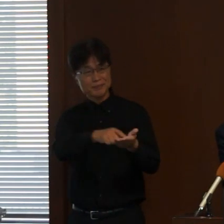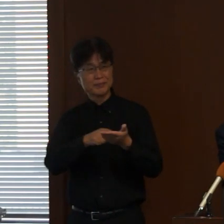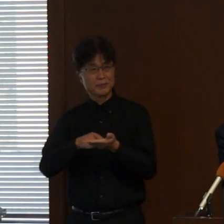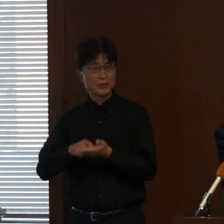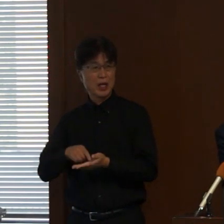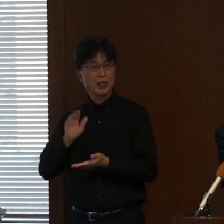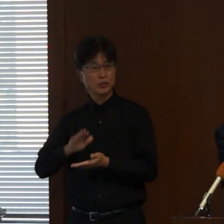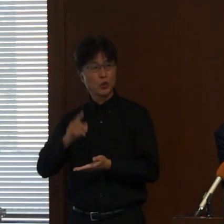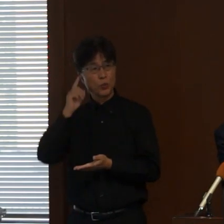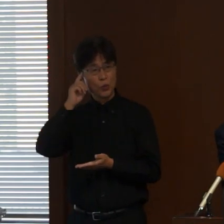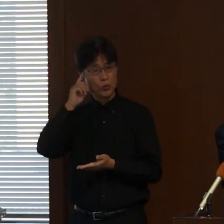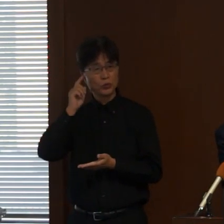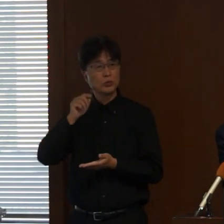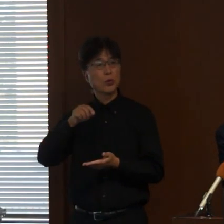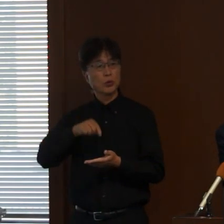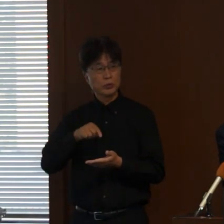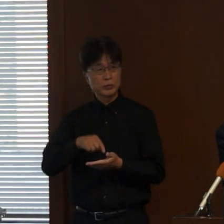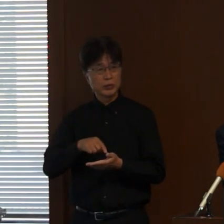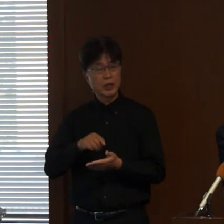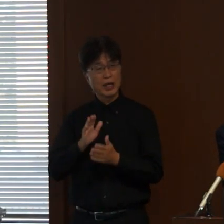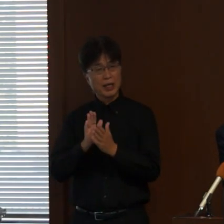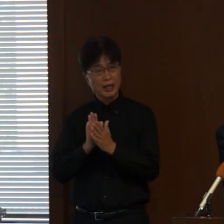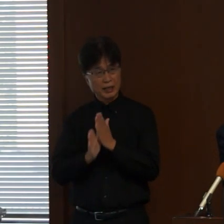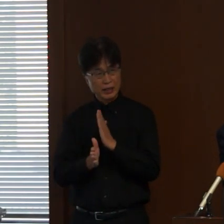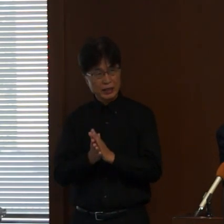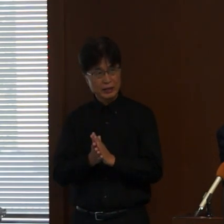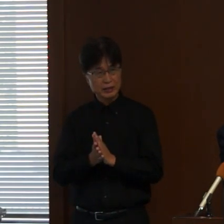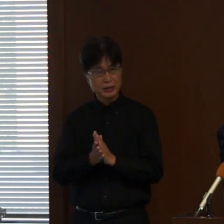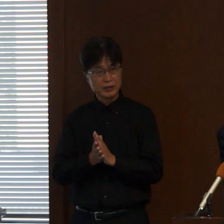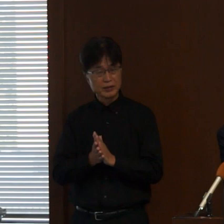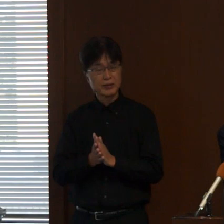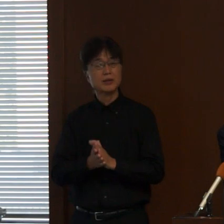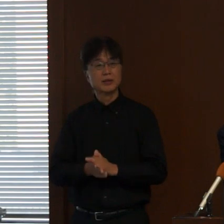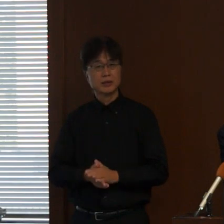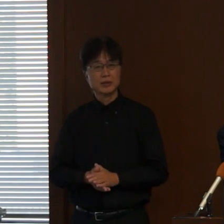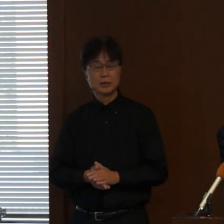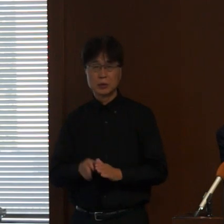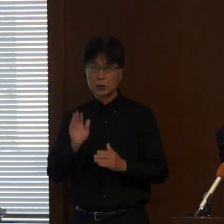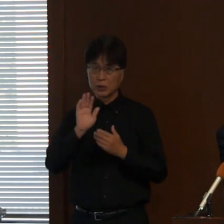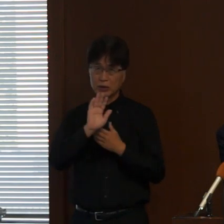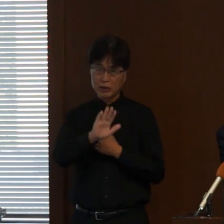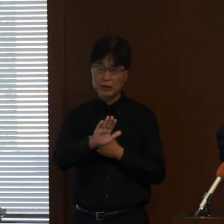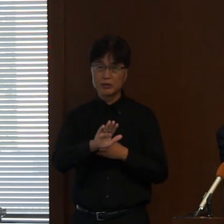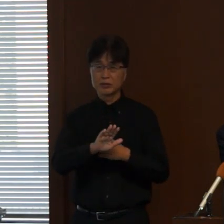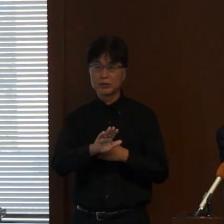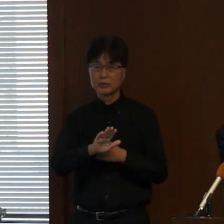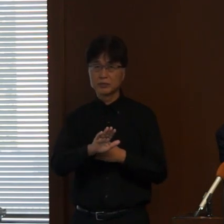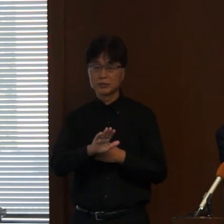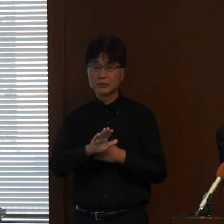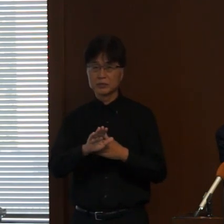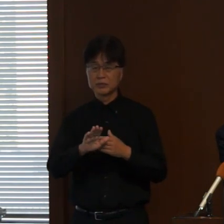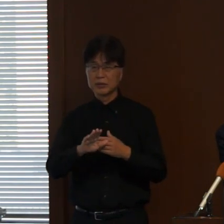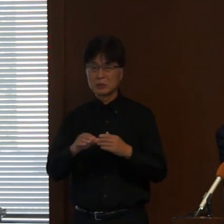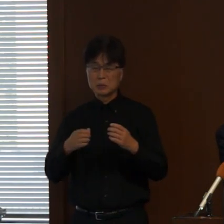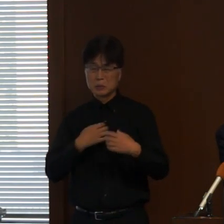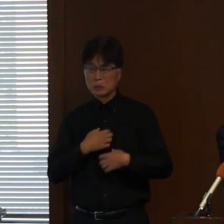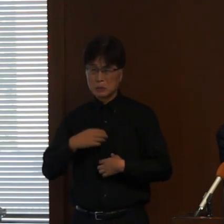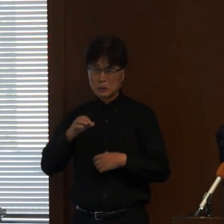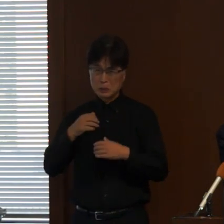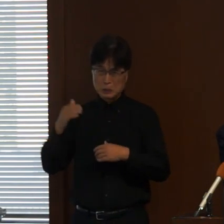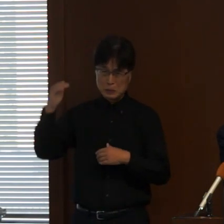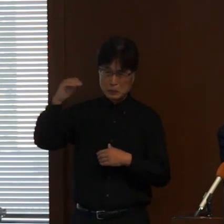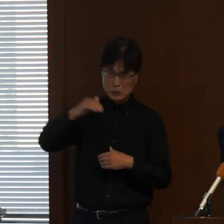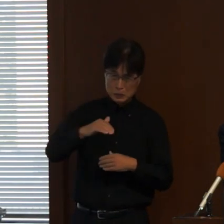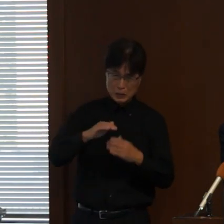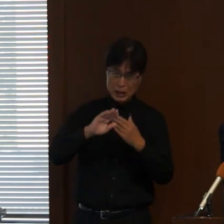ので、その部分をその新たな世界、これからトンネル後の社会に向けたさまざ